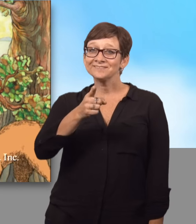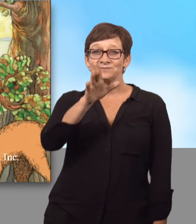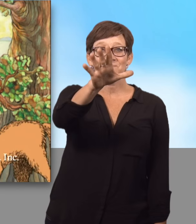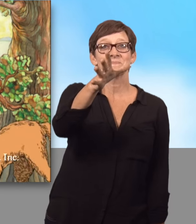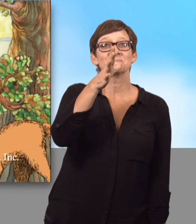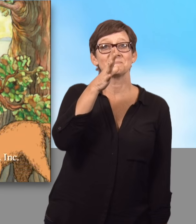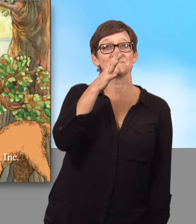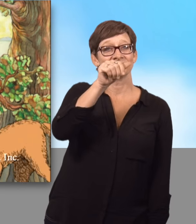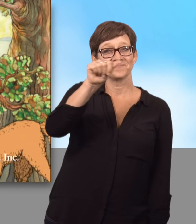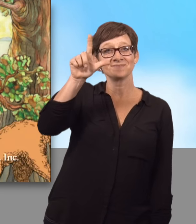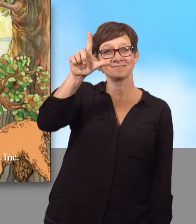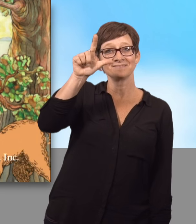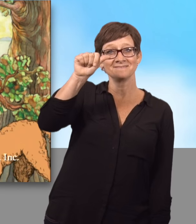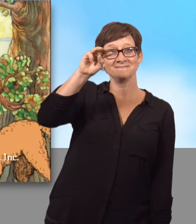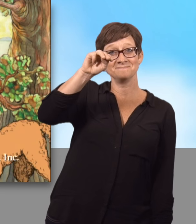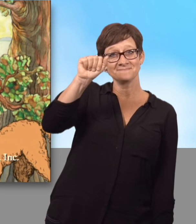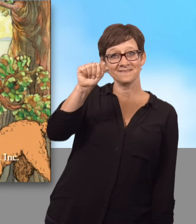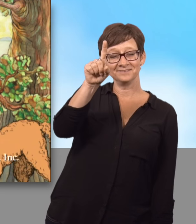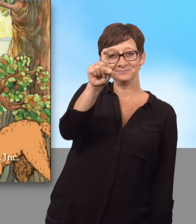¿Tu mamá es una llama?